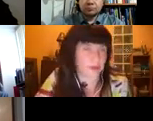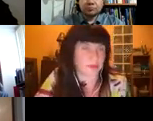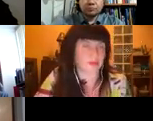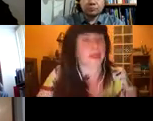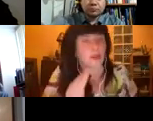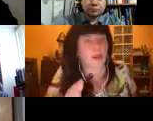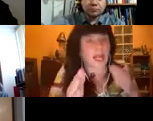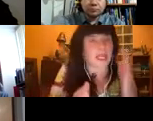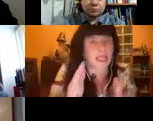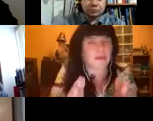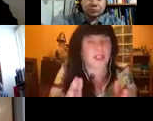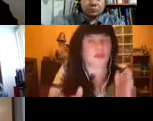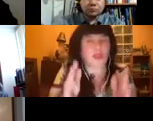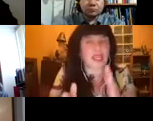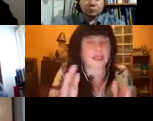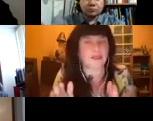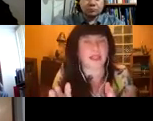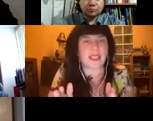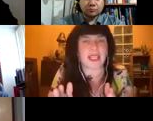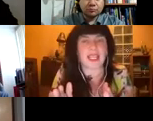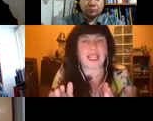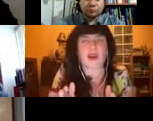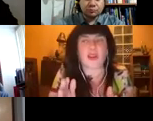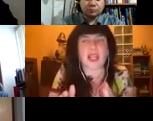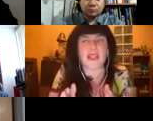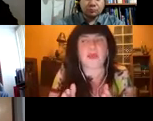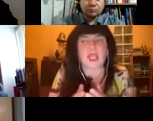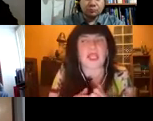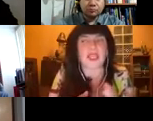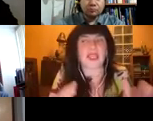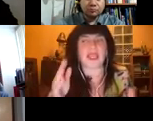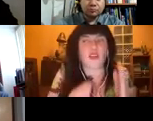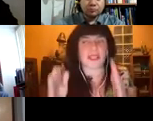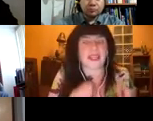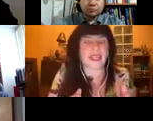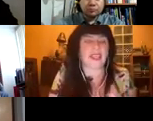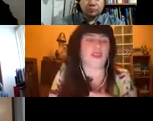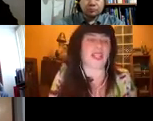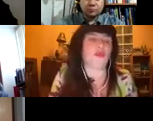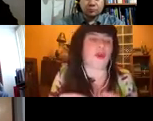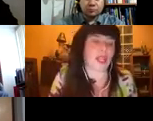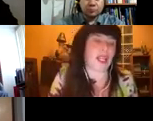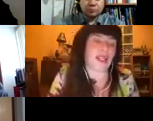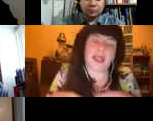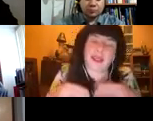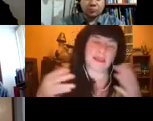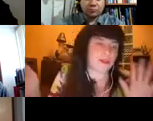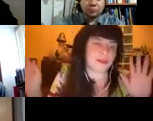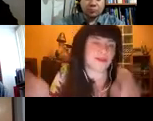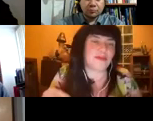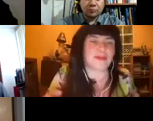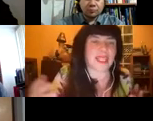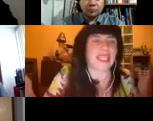negociación. Pero aquí esto podría ser diferente que en lenguas orales, porque en lo que se ha descrito de lenguas orales, que